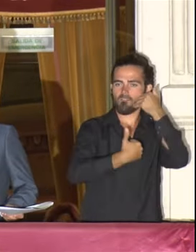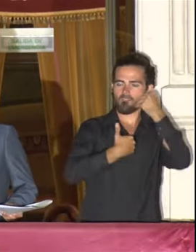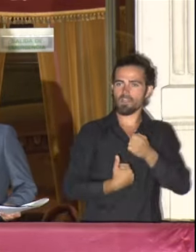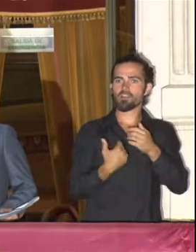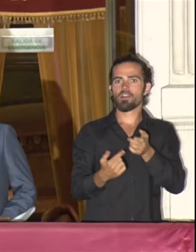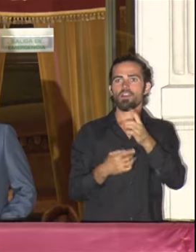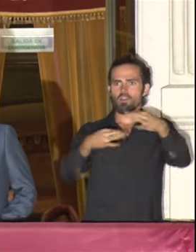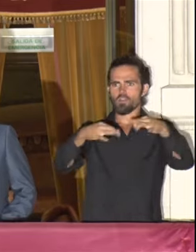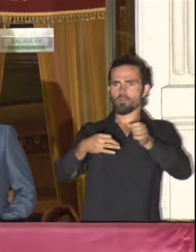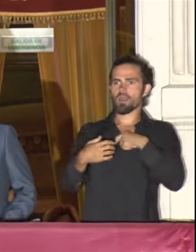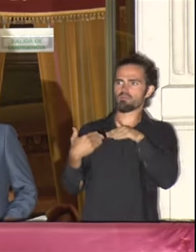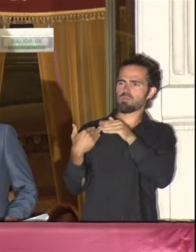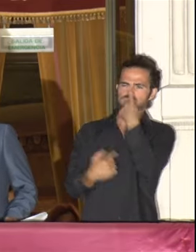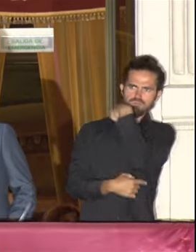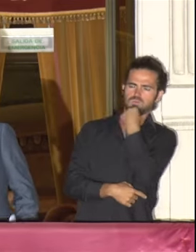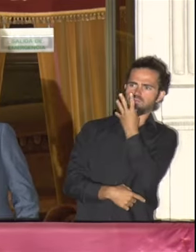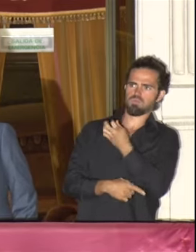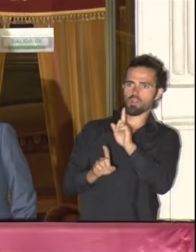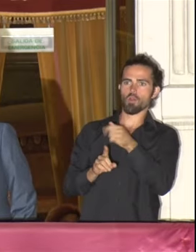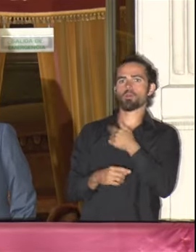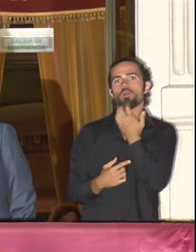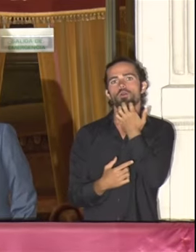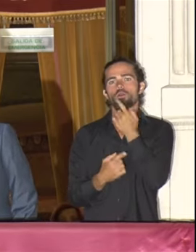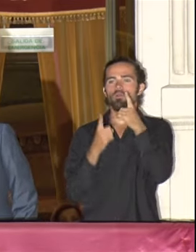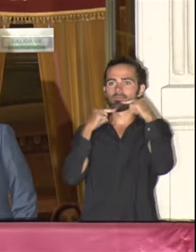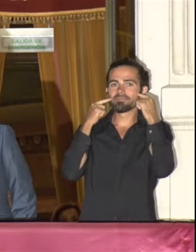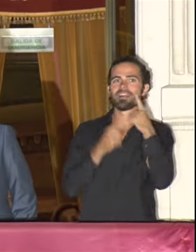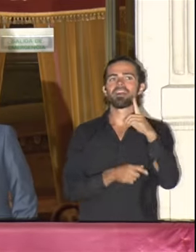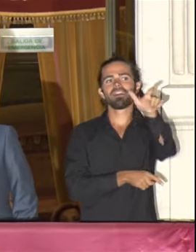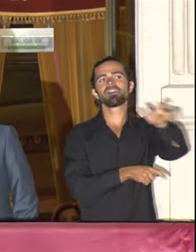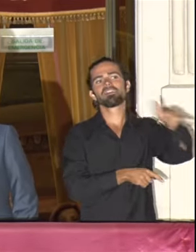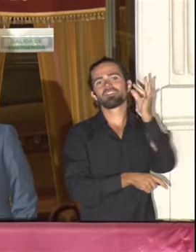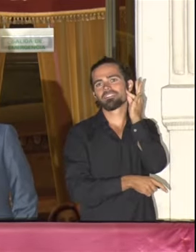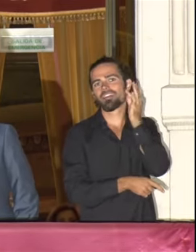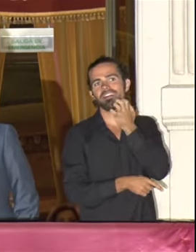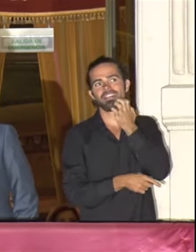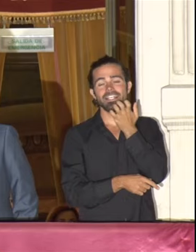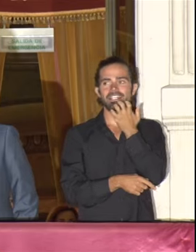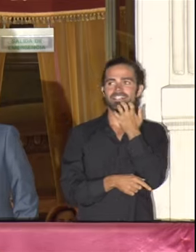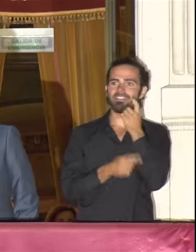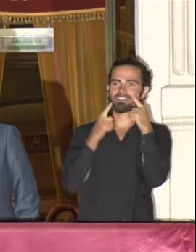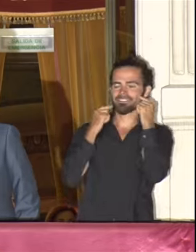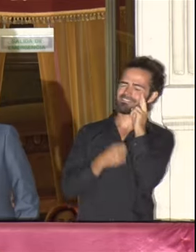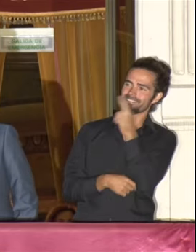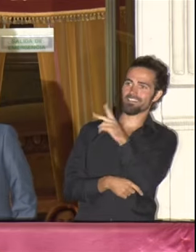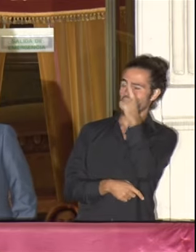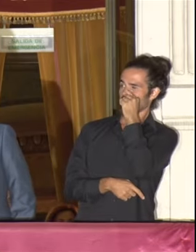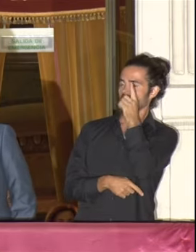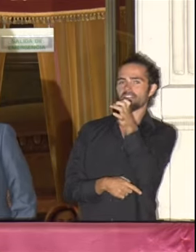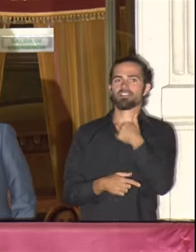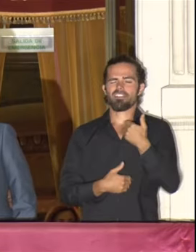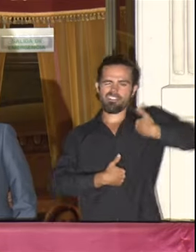normal es que nos pusieran mala cara, pero si nos daban una sonrisa o nos decían alguna palabra, ya estaba hecho. El siguiente, a la